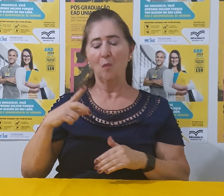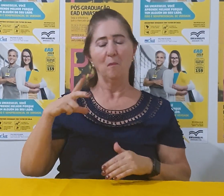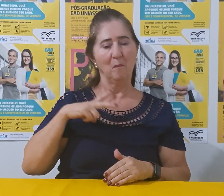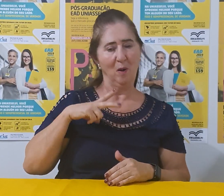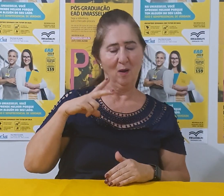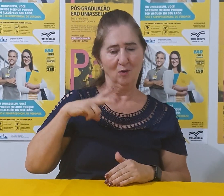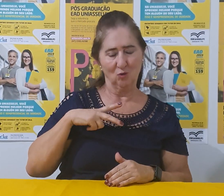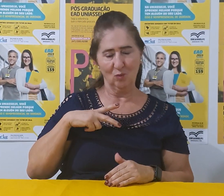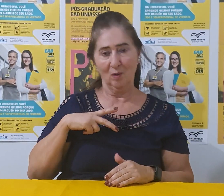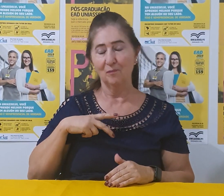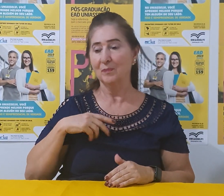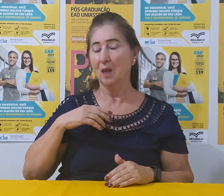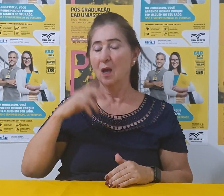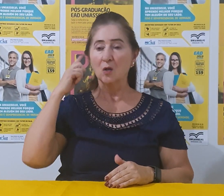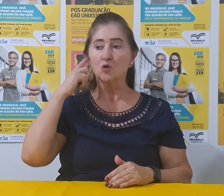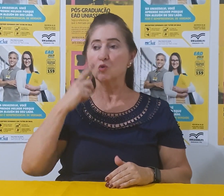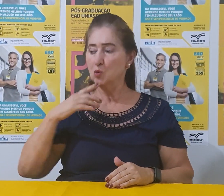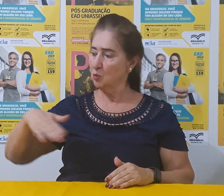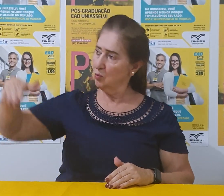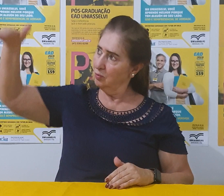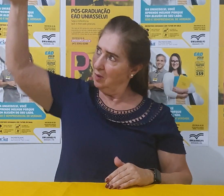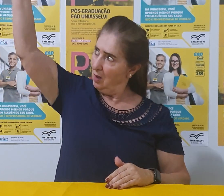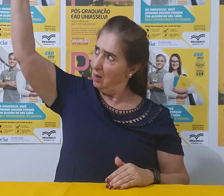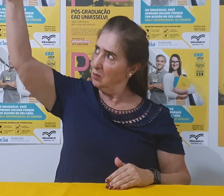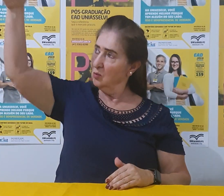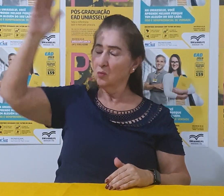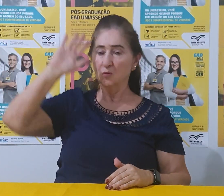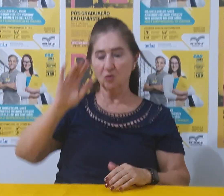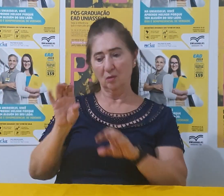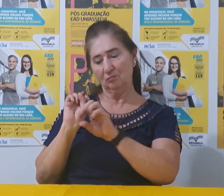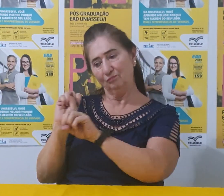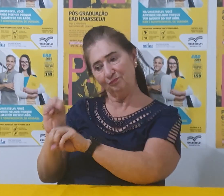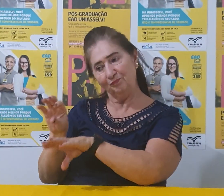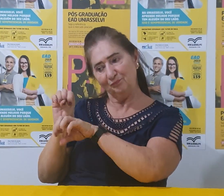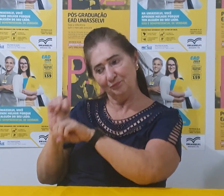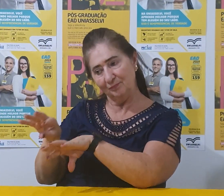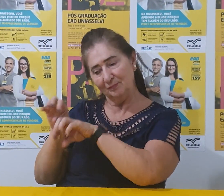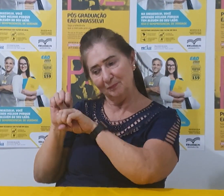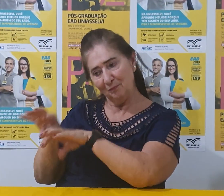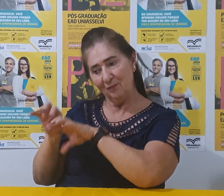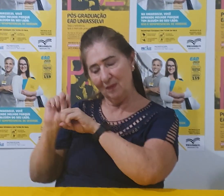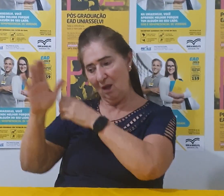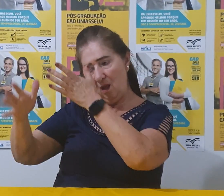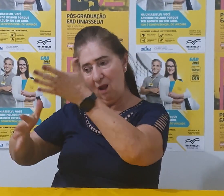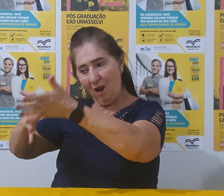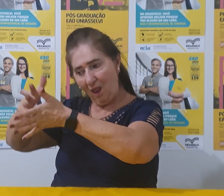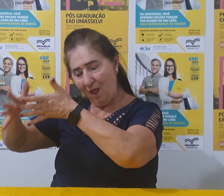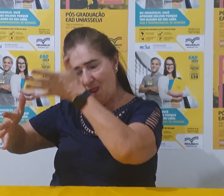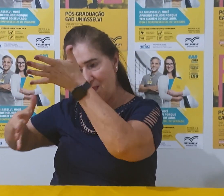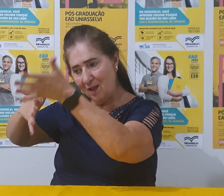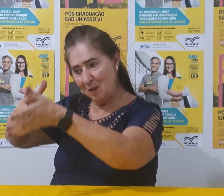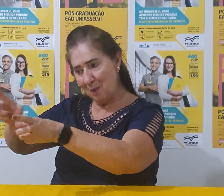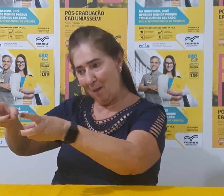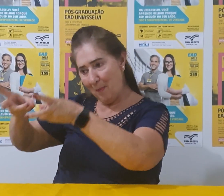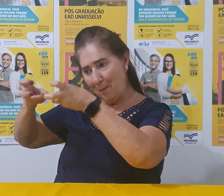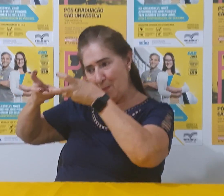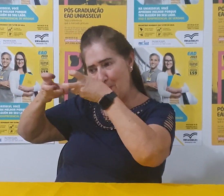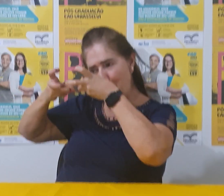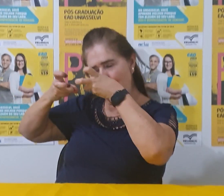adulto, quando procura a escola e começa a aprender uma língua, começa a desenvolver um interessante processo